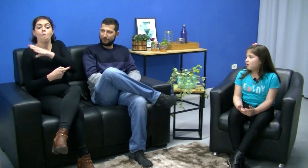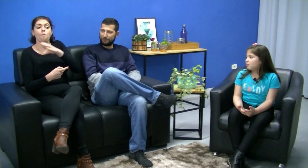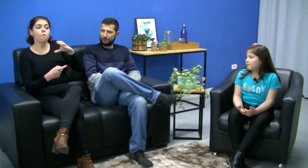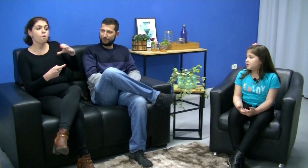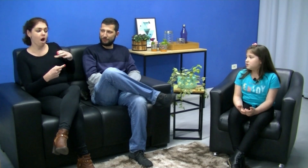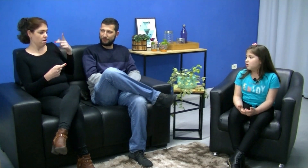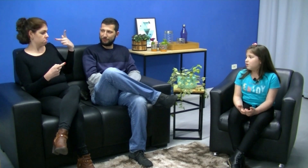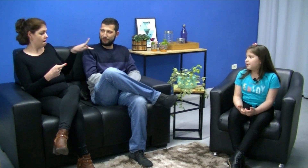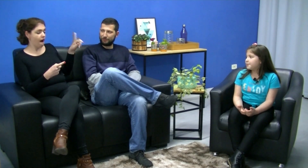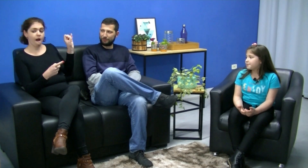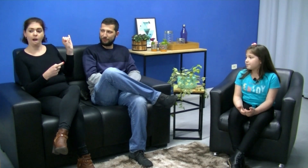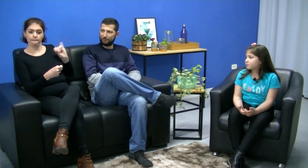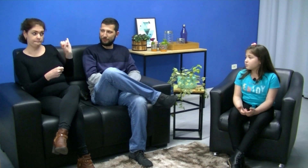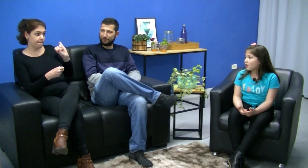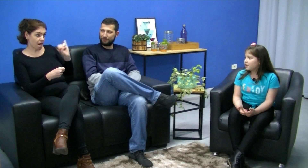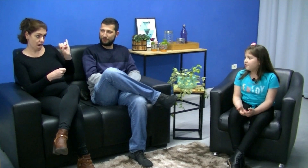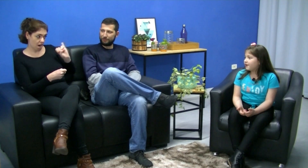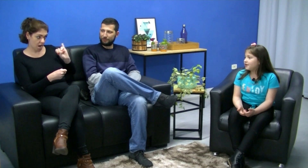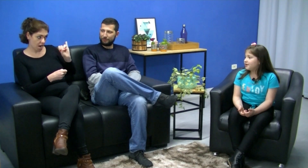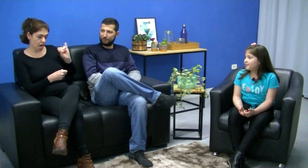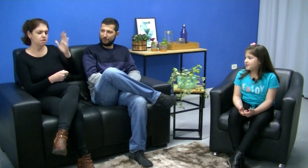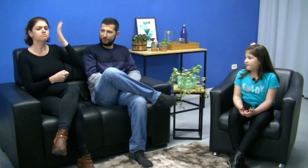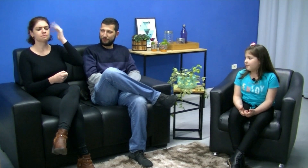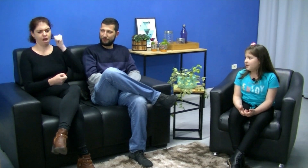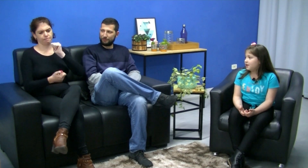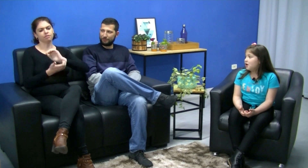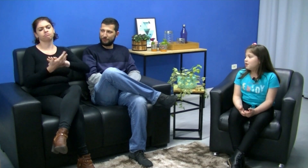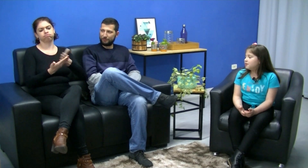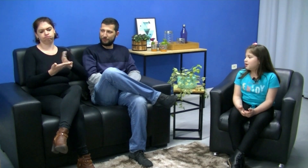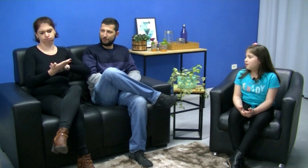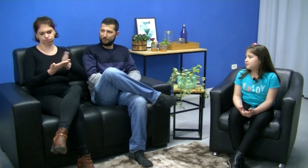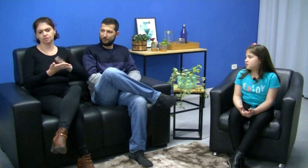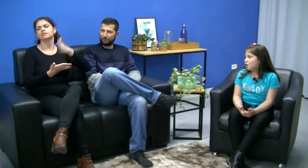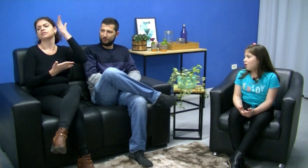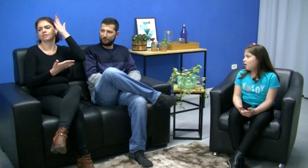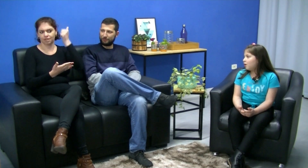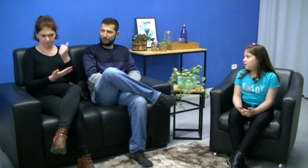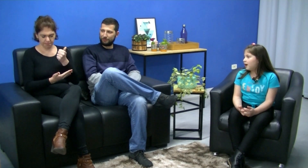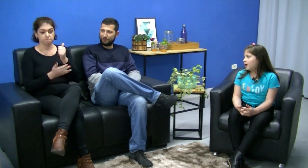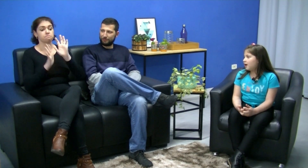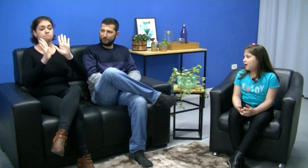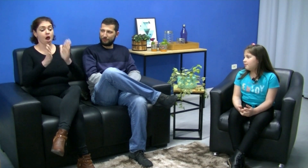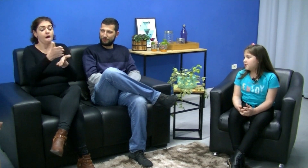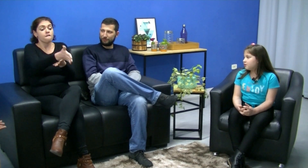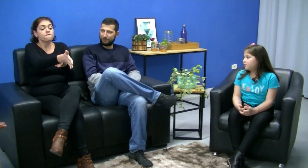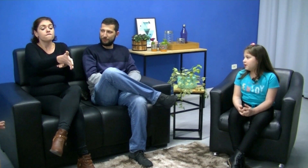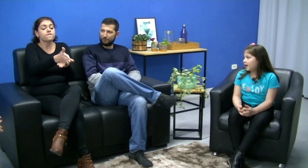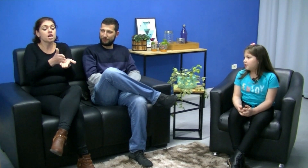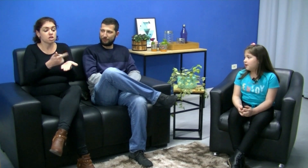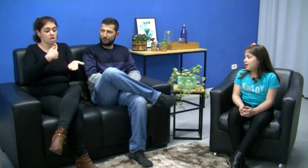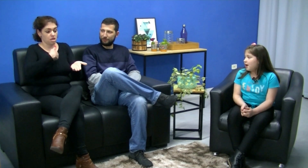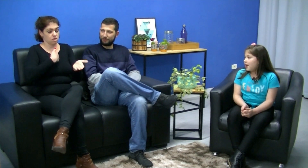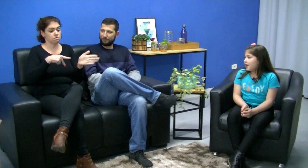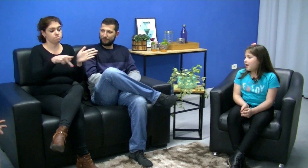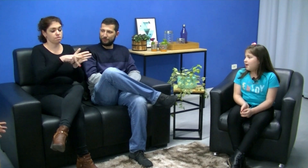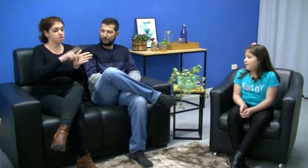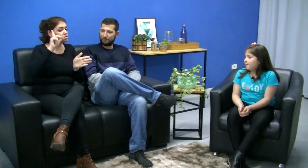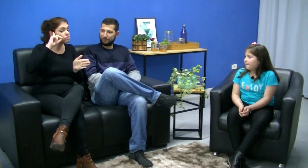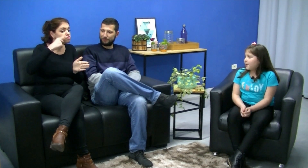alguma pessoa que fala libras na família? Não, só a minha cunhada.